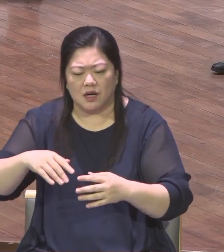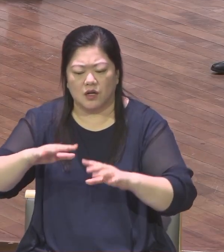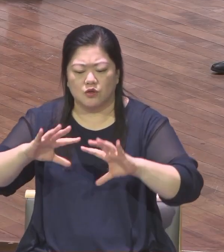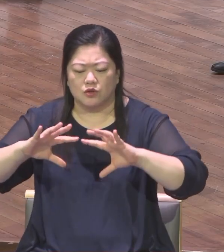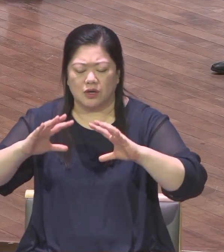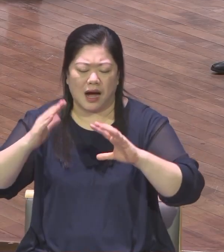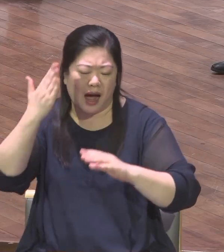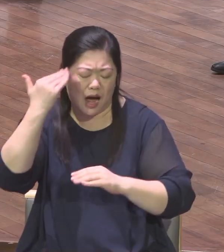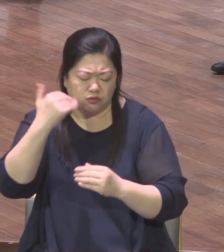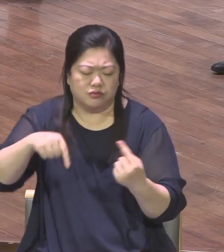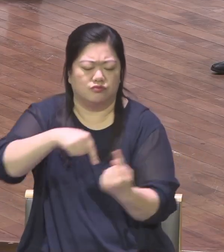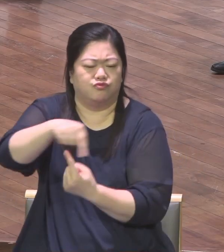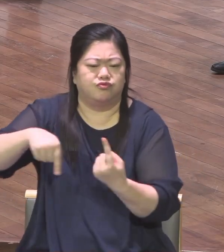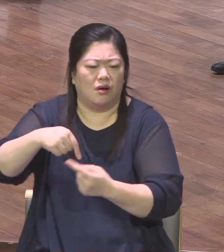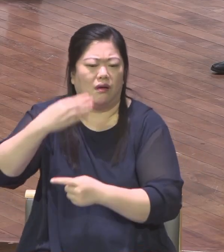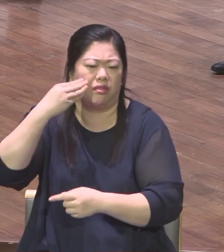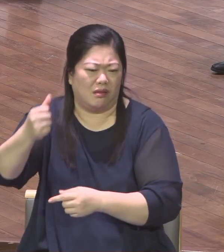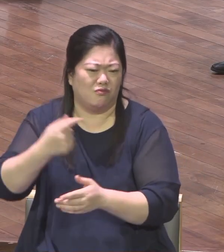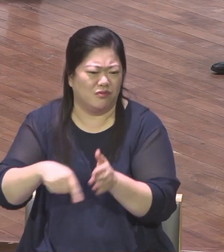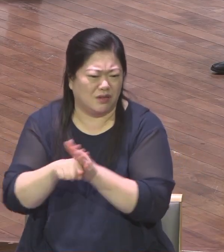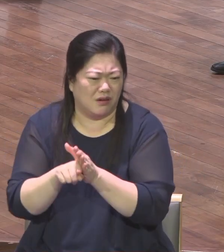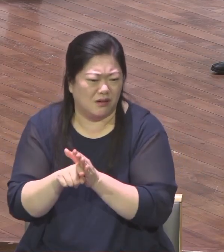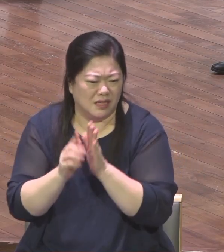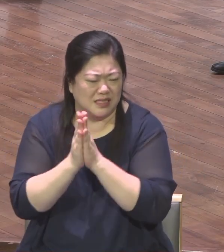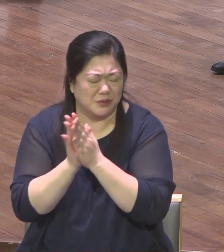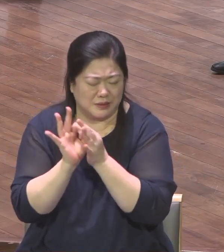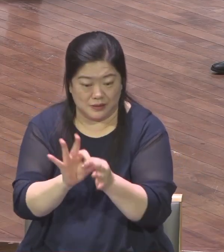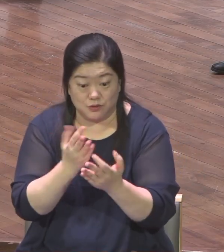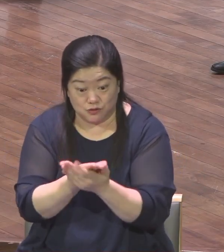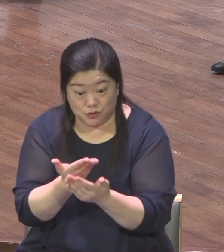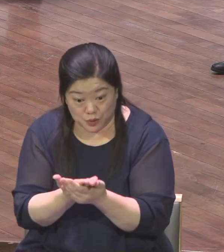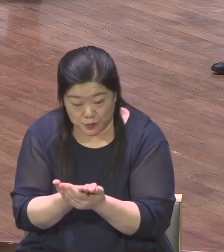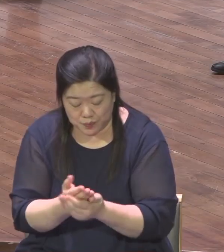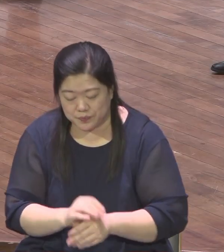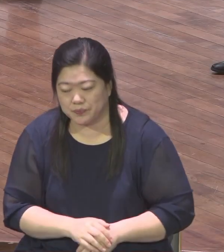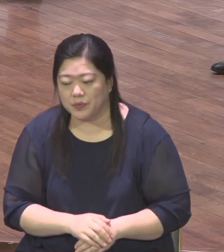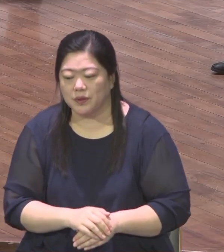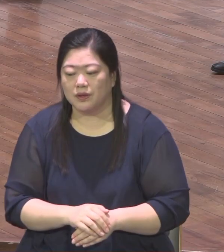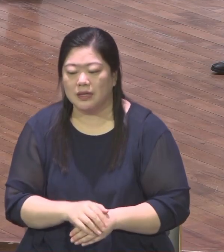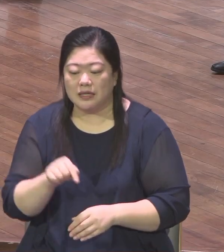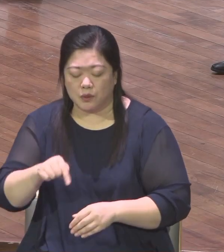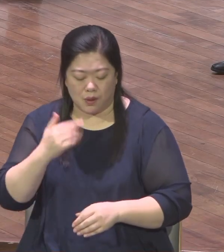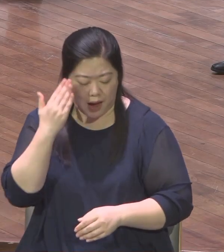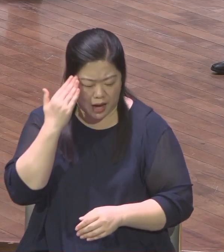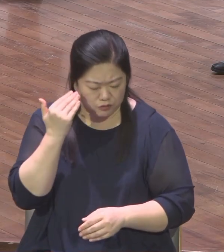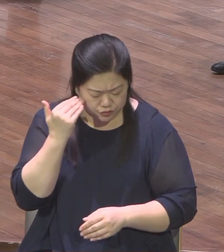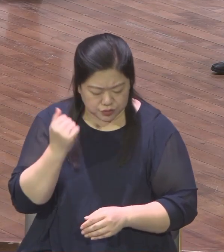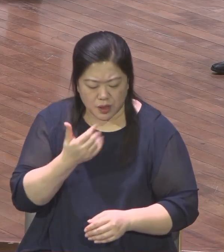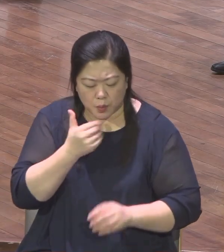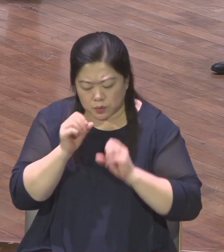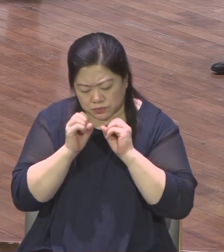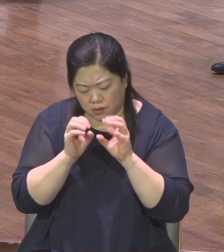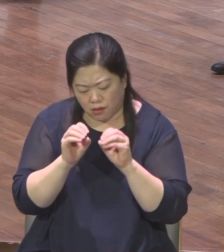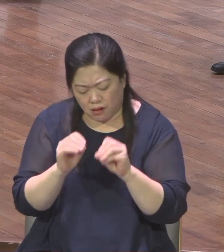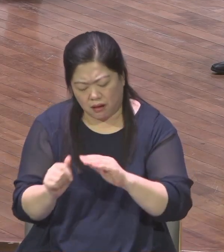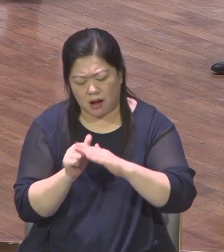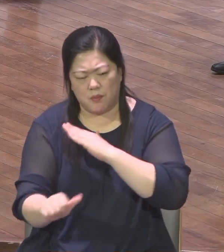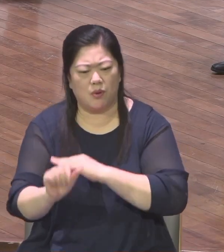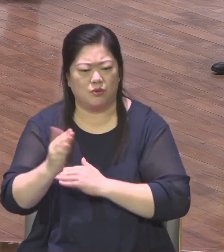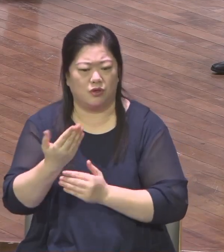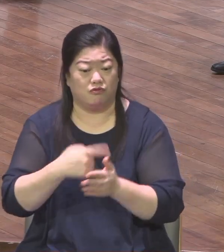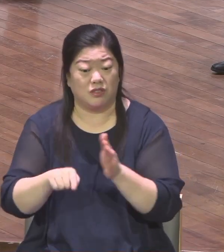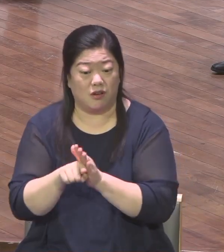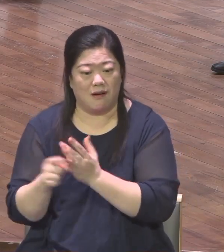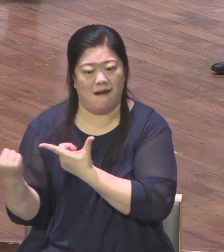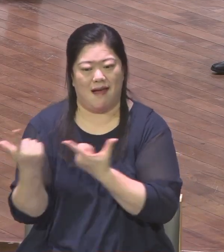교회 복음화를 위해서 이 나라가 세상 나라가 될 수 있는 일에 쓰임 받을 수 있도록 하나님이 사용하여 주옵소서.